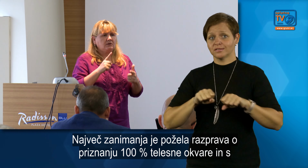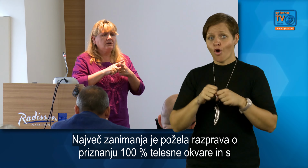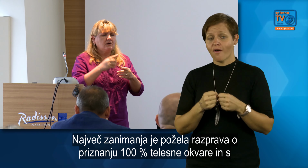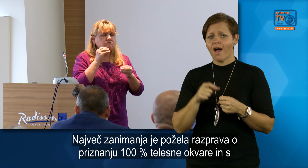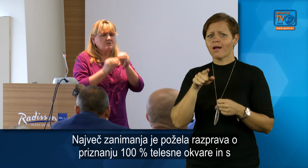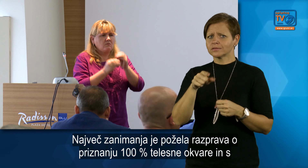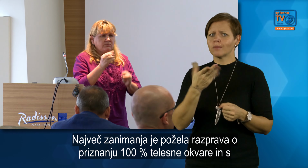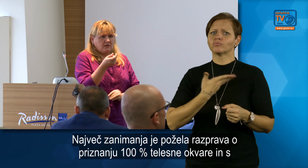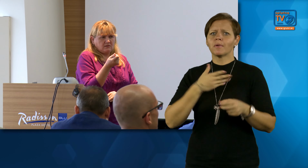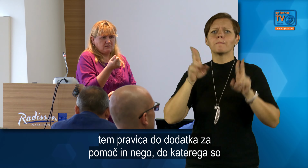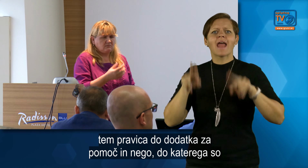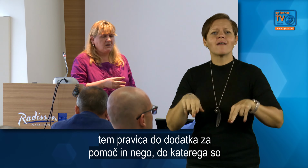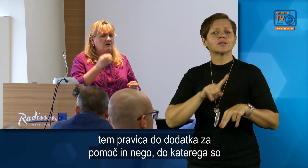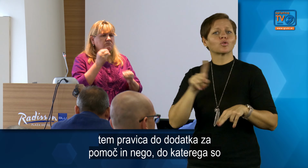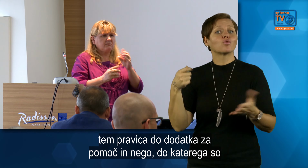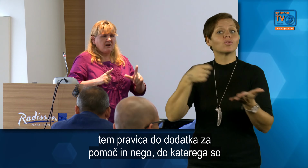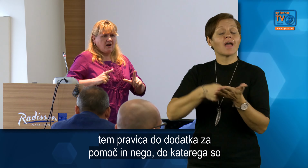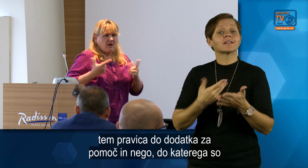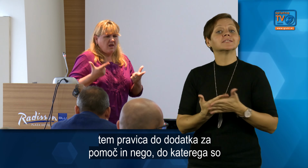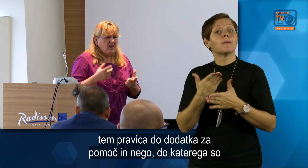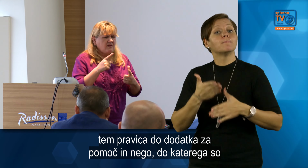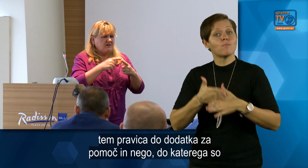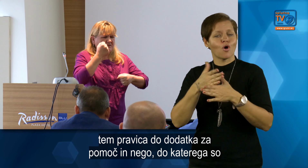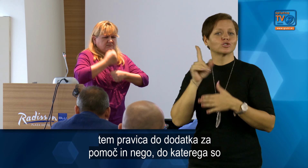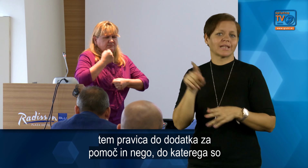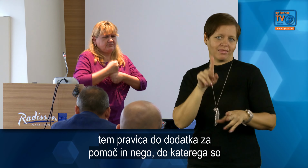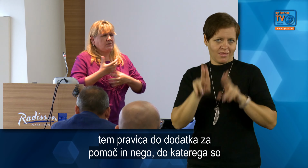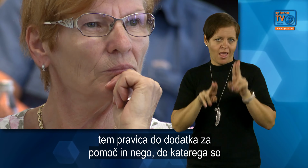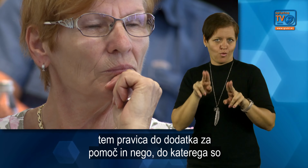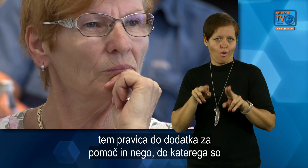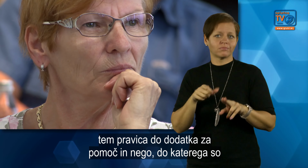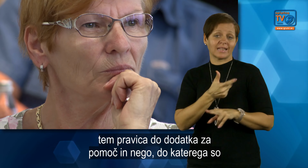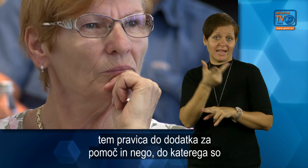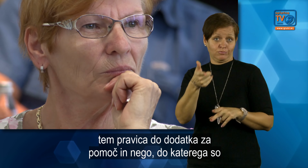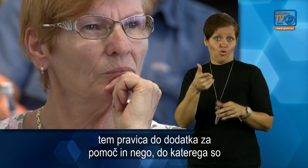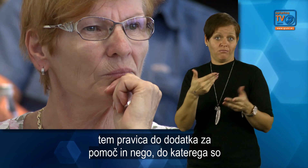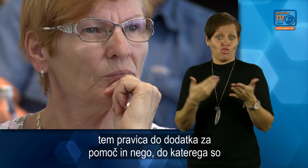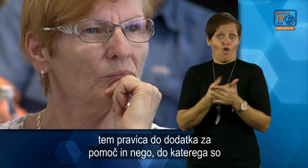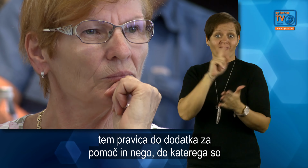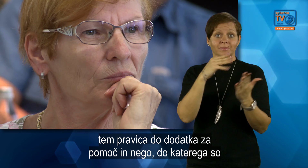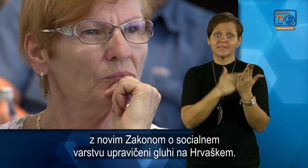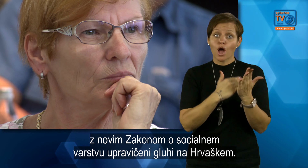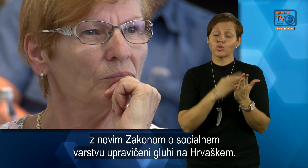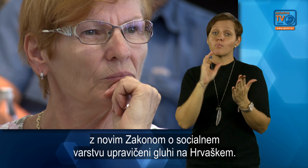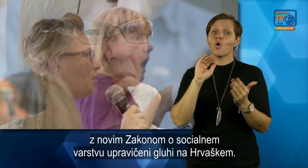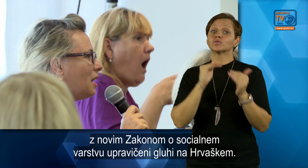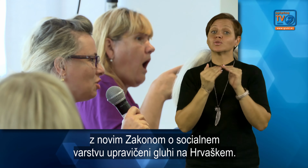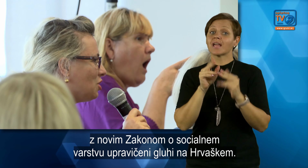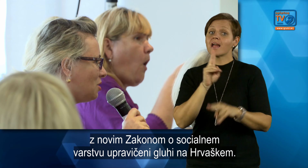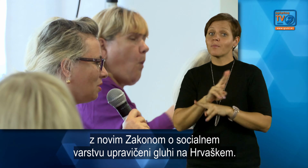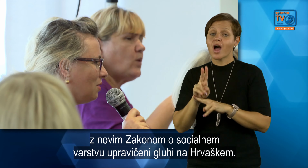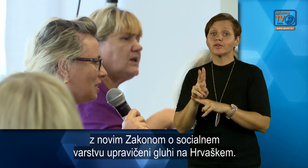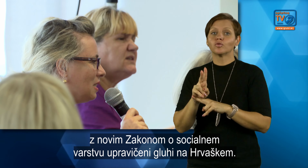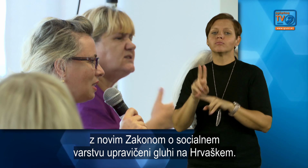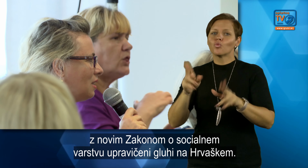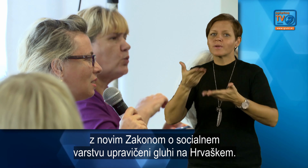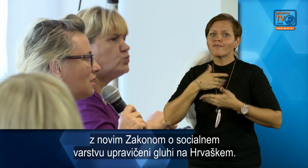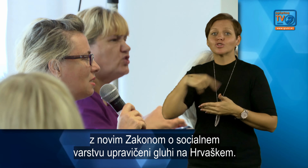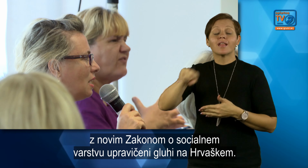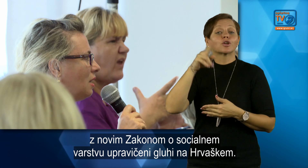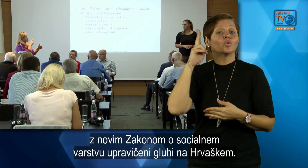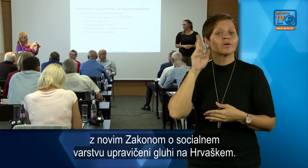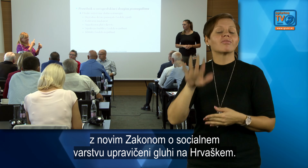telesne okvare in s tem pravica do dodatka za pomoč in nego, do katerega so z novim zakonom o socialnem